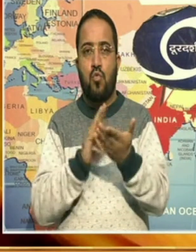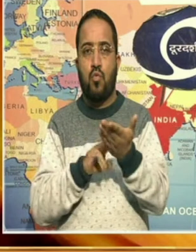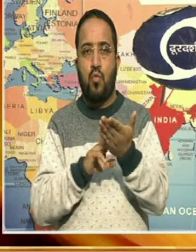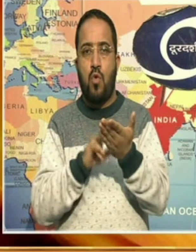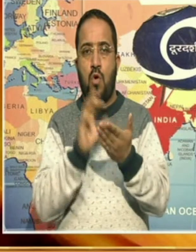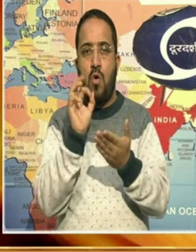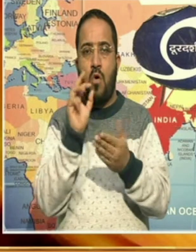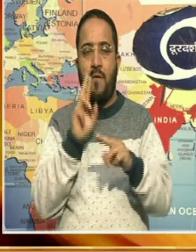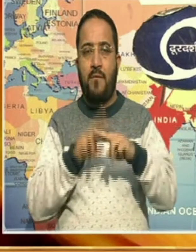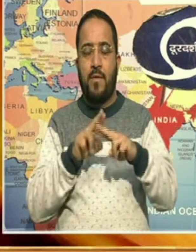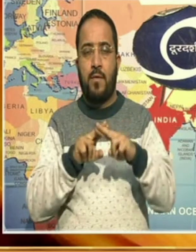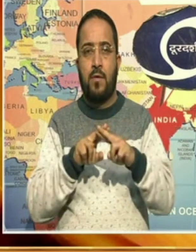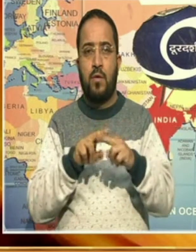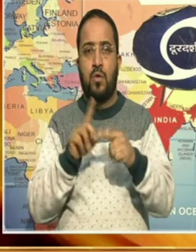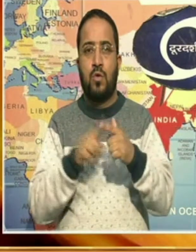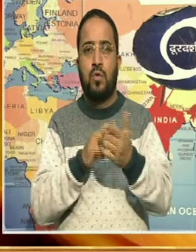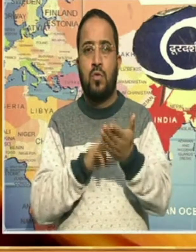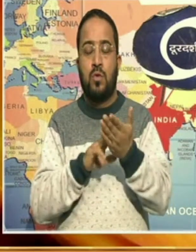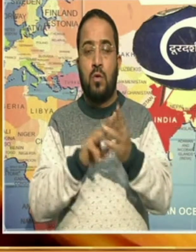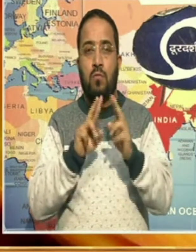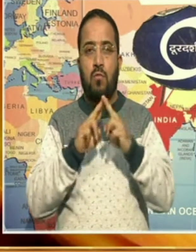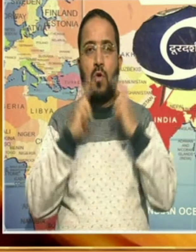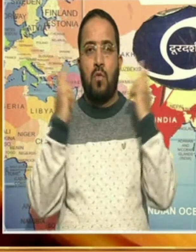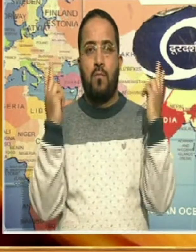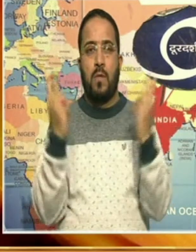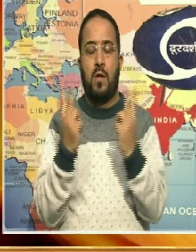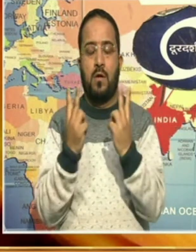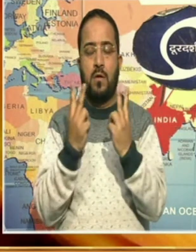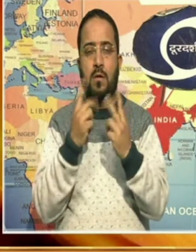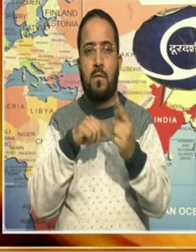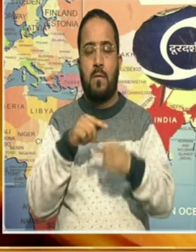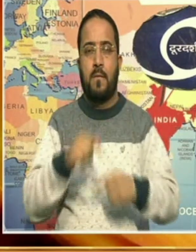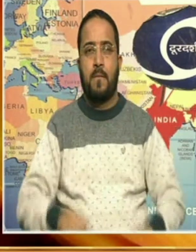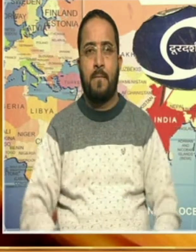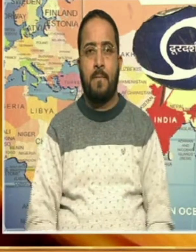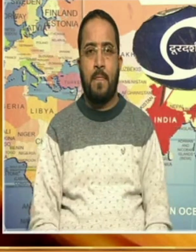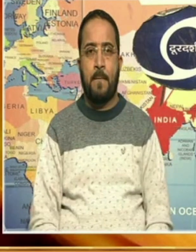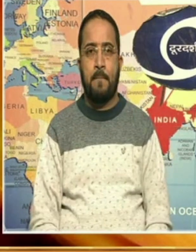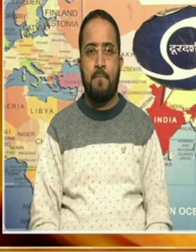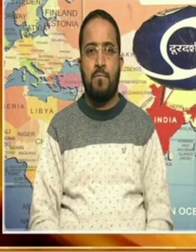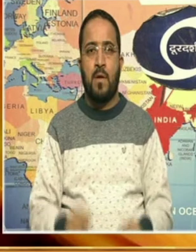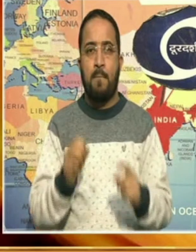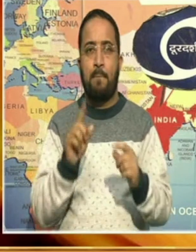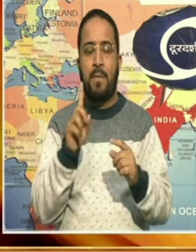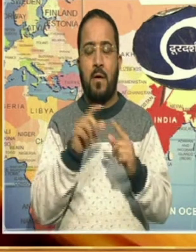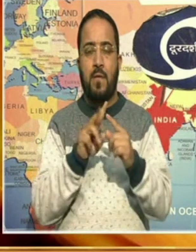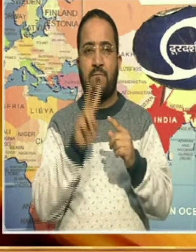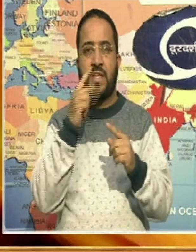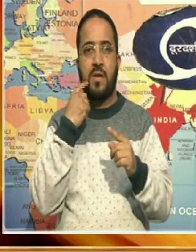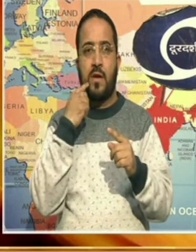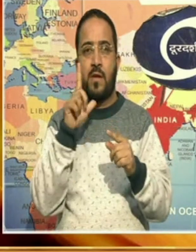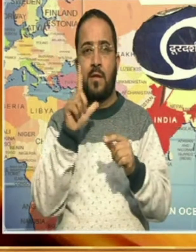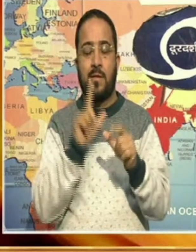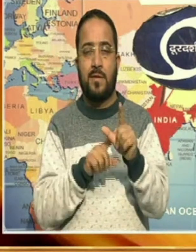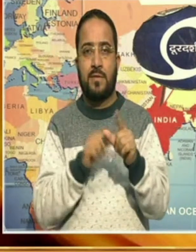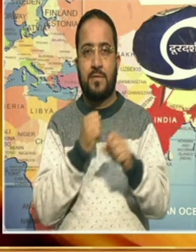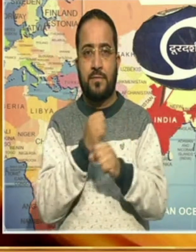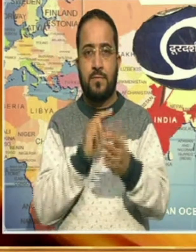افسران کی ایک آلہ ستھی میٹنگ کے دوران بیک ٹو ویلیج پروگرام کے